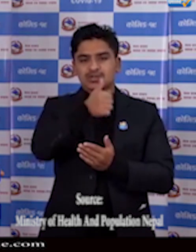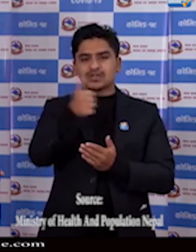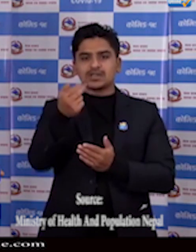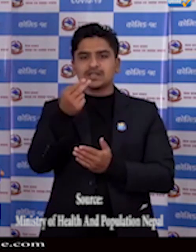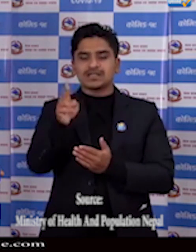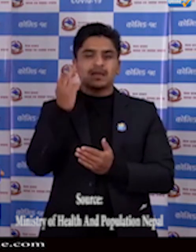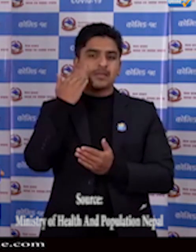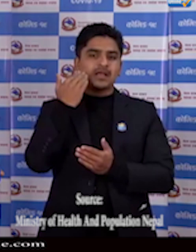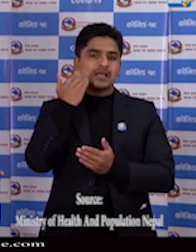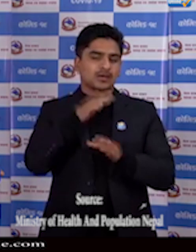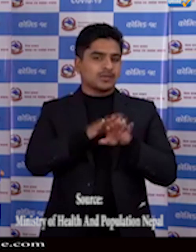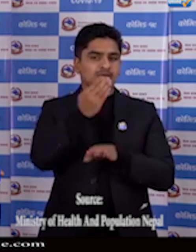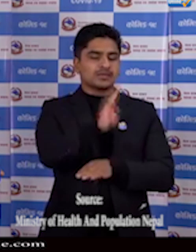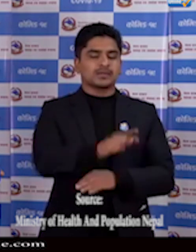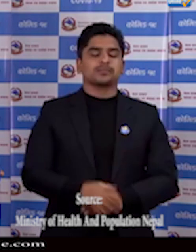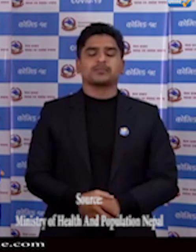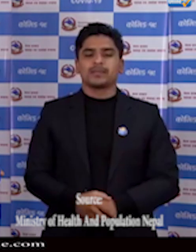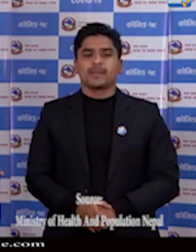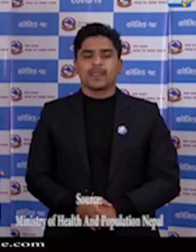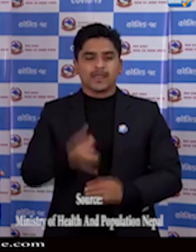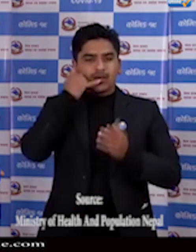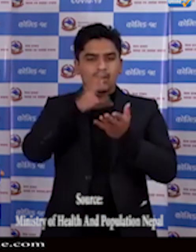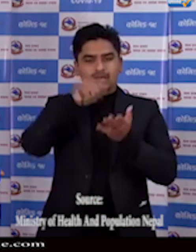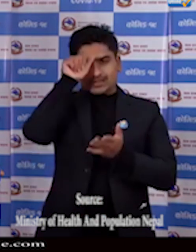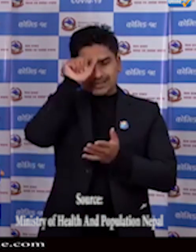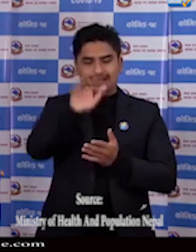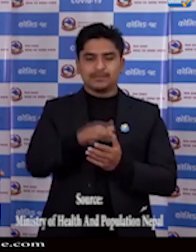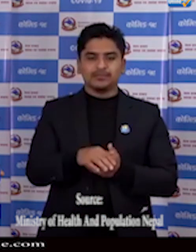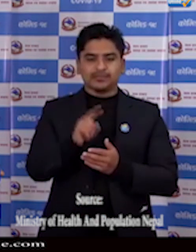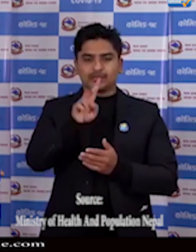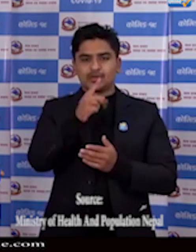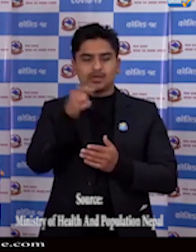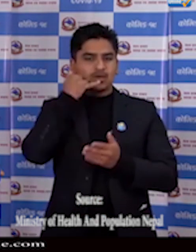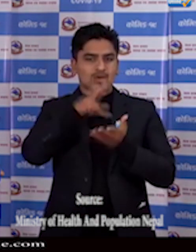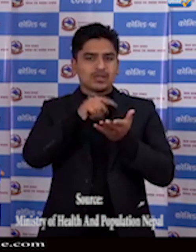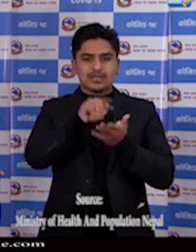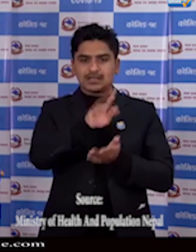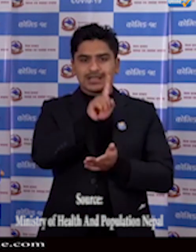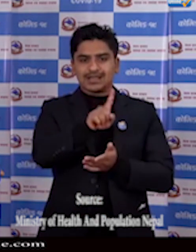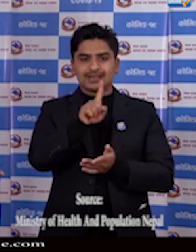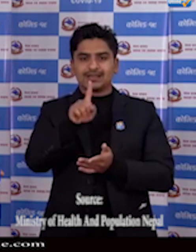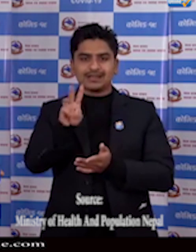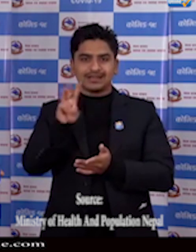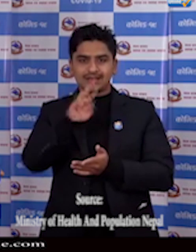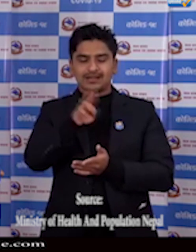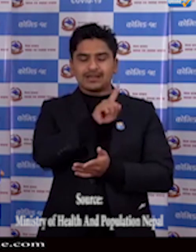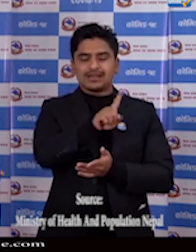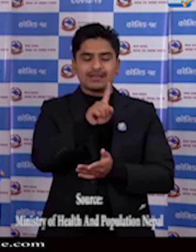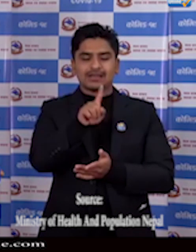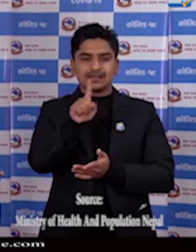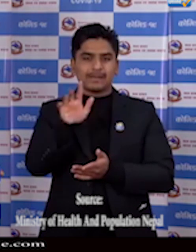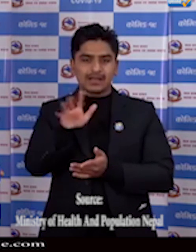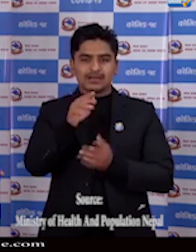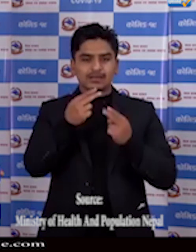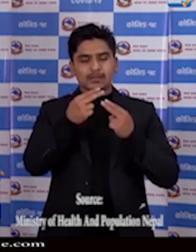66 महिलाहरू हुनुहुन्छ। कल सेन्टरको अपडेट दिन चाहन्छु। हाम्रो 2 कल सेन्टर छ, 11:33 र 11:15, जसमा